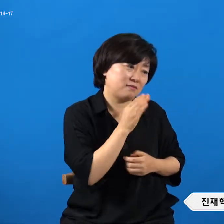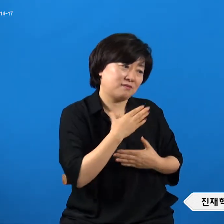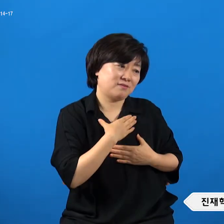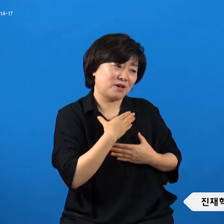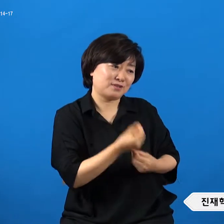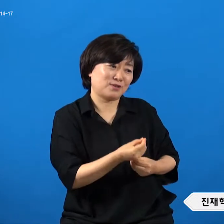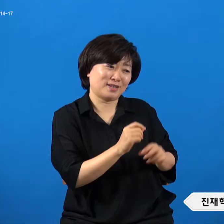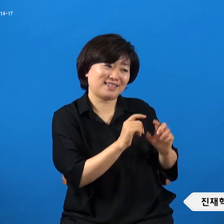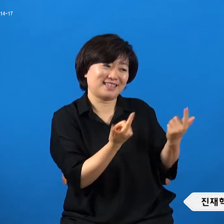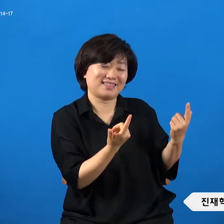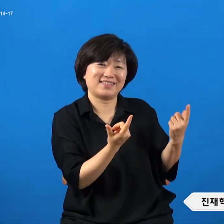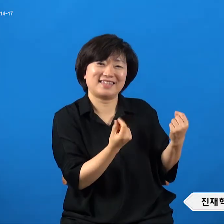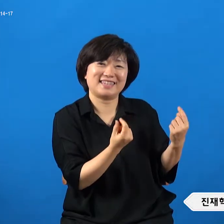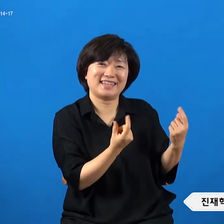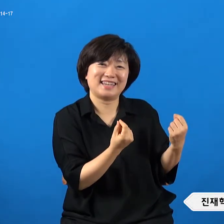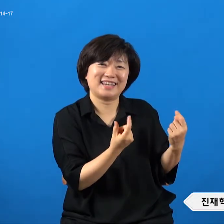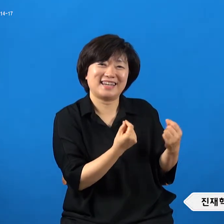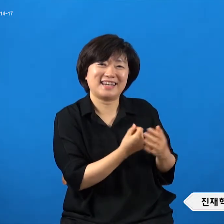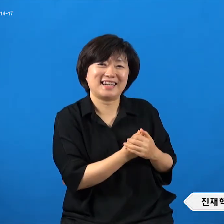같습니다.